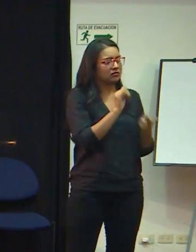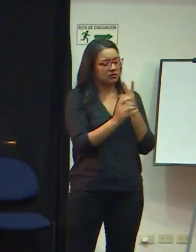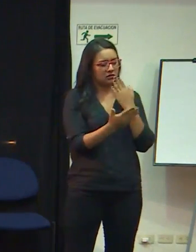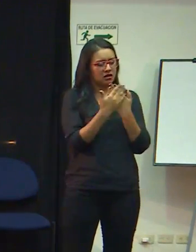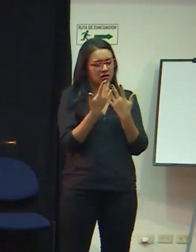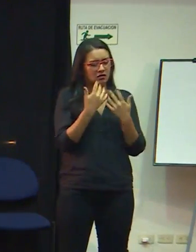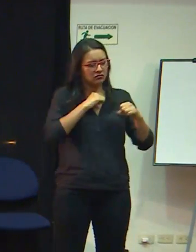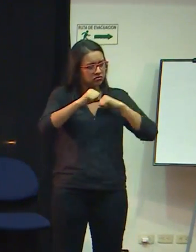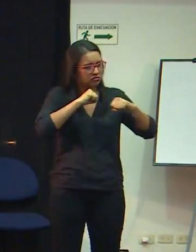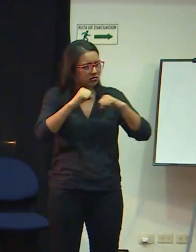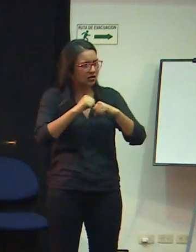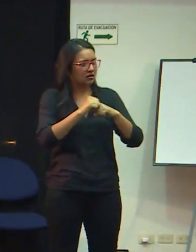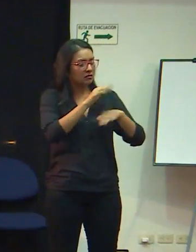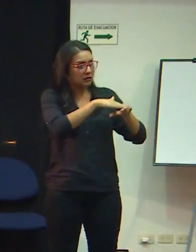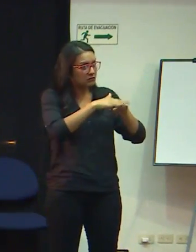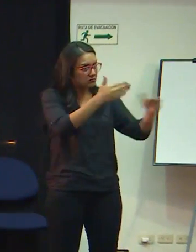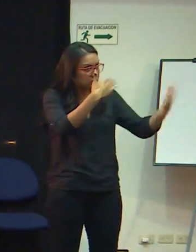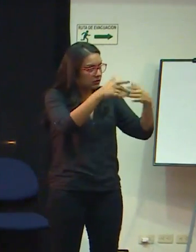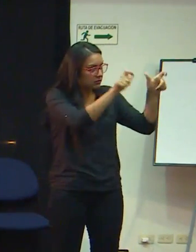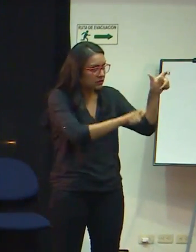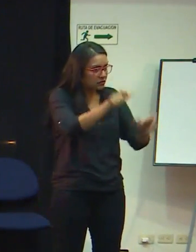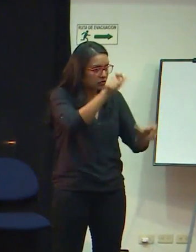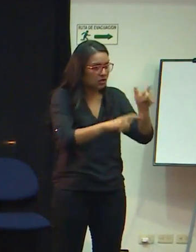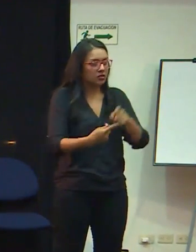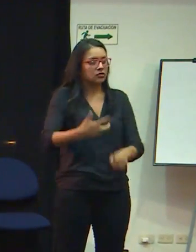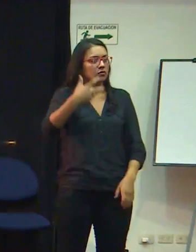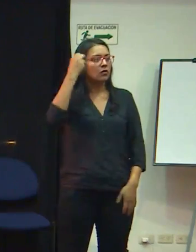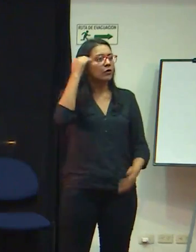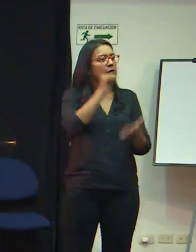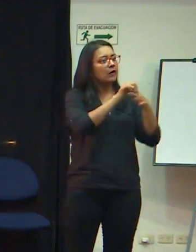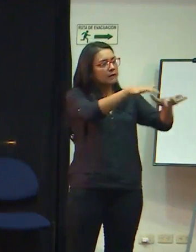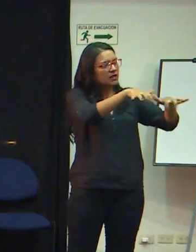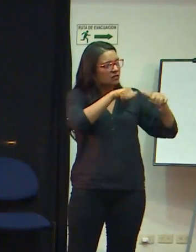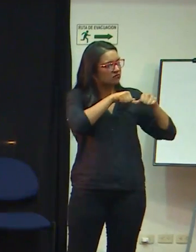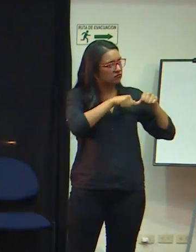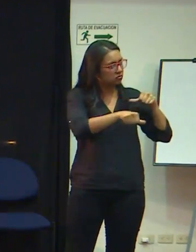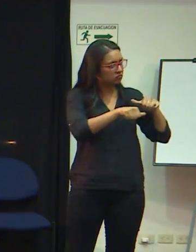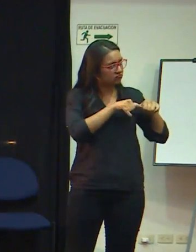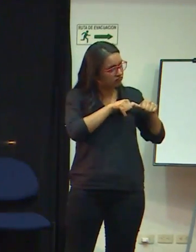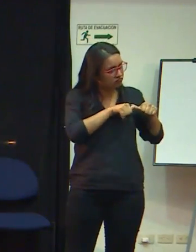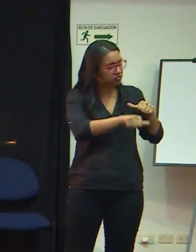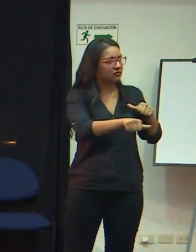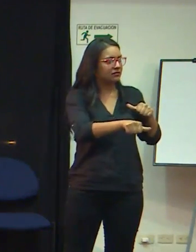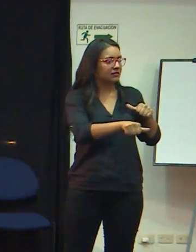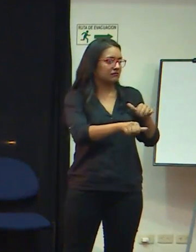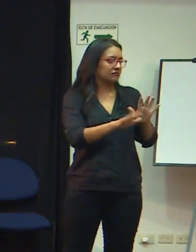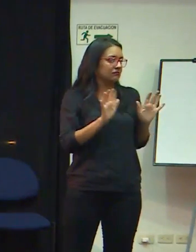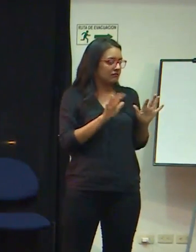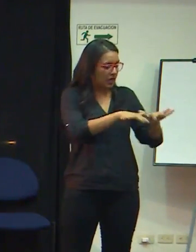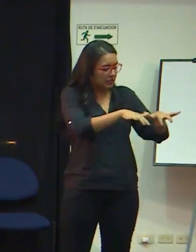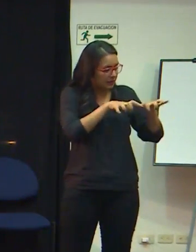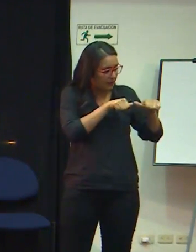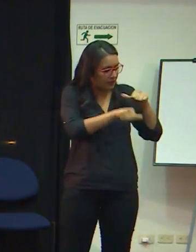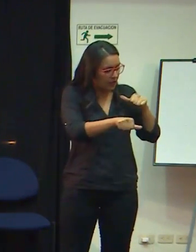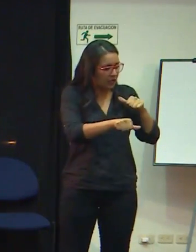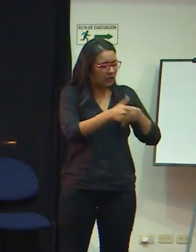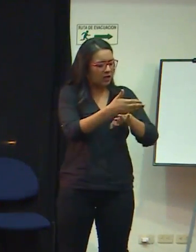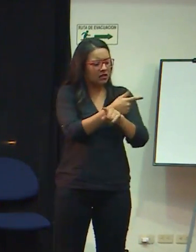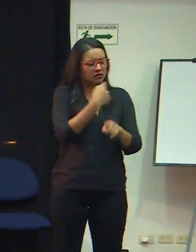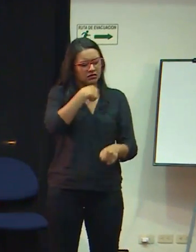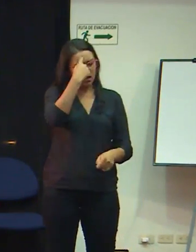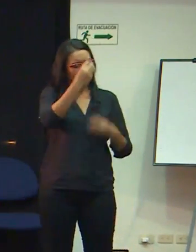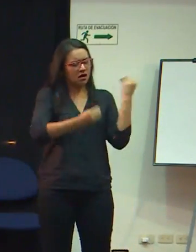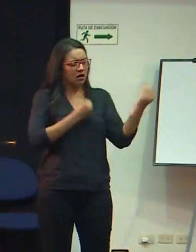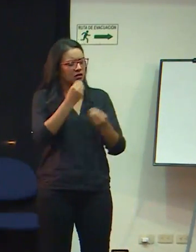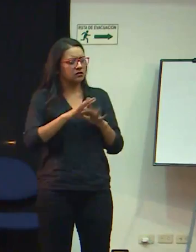podido mover personas durante la historia, como una asamblea permanente, que pues es parte de las cosas que se piensan hacer,